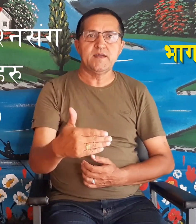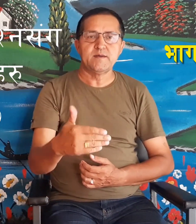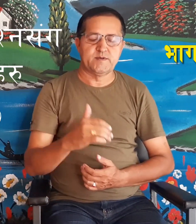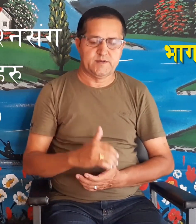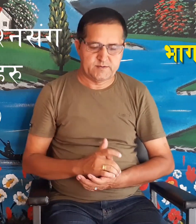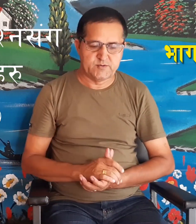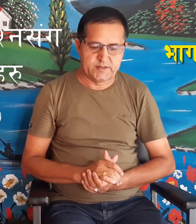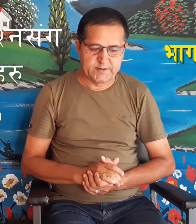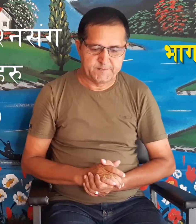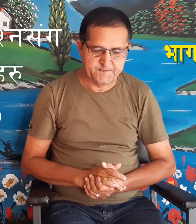कसलाई